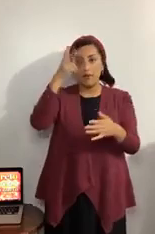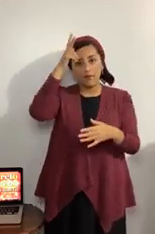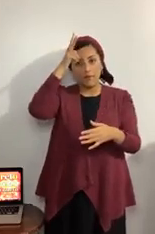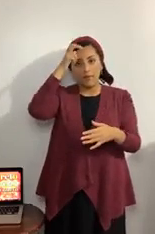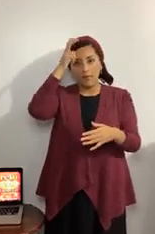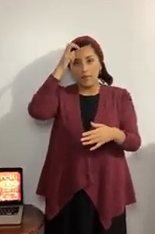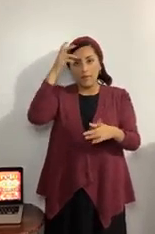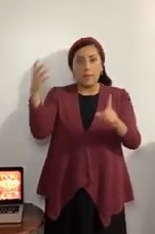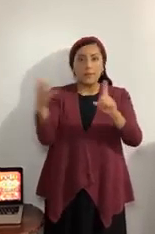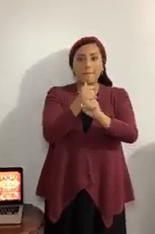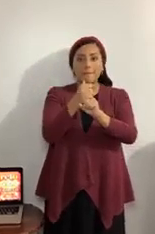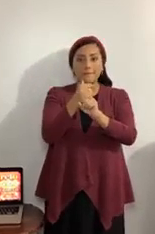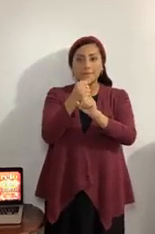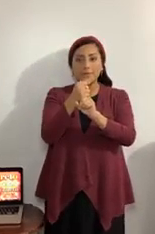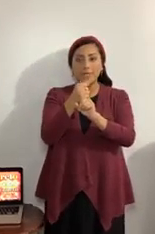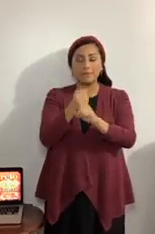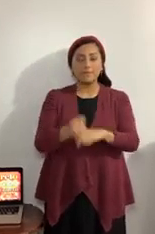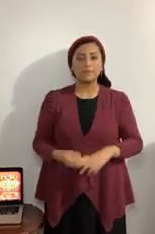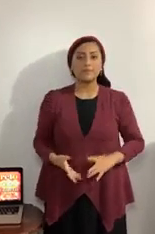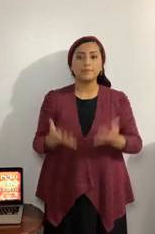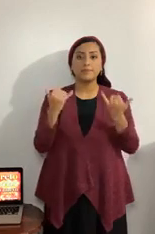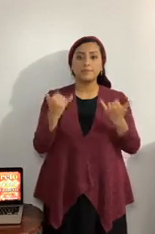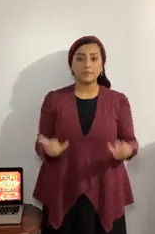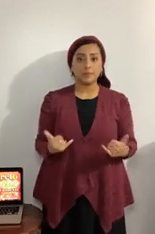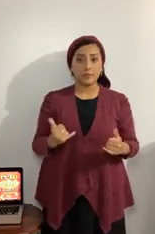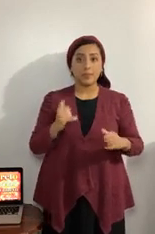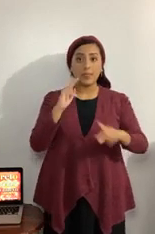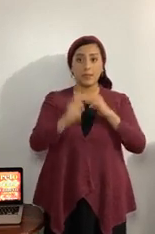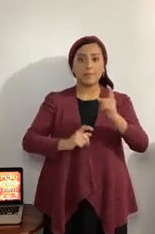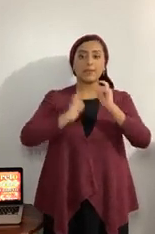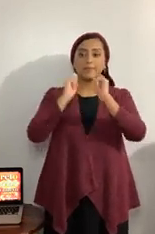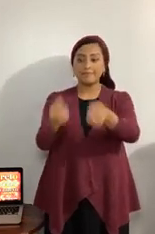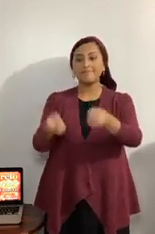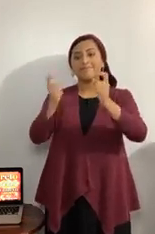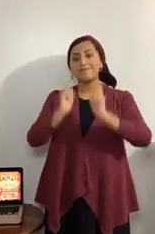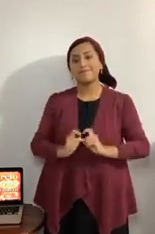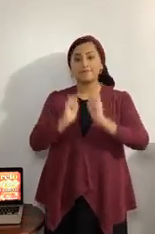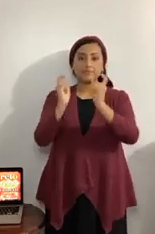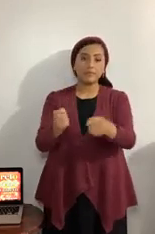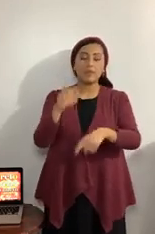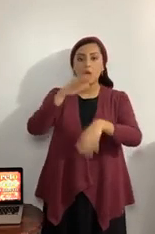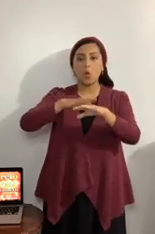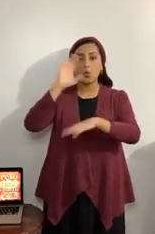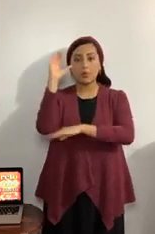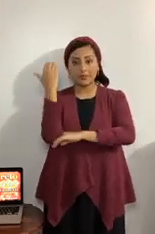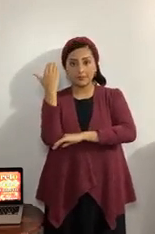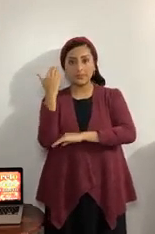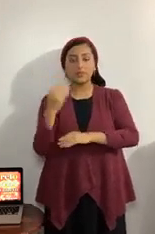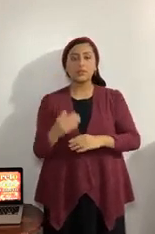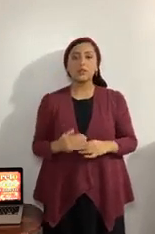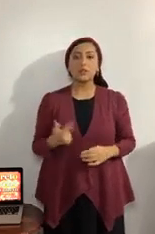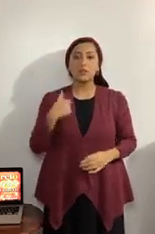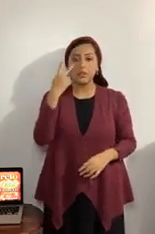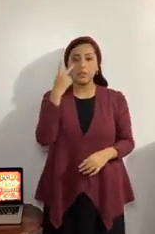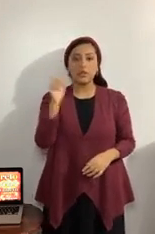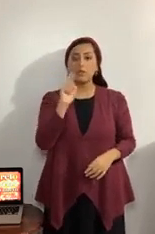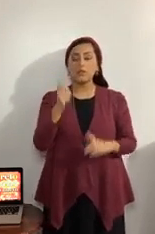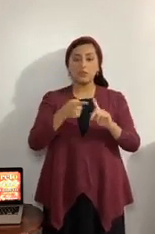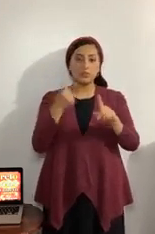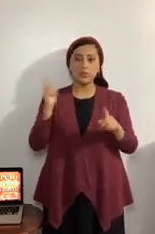redundancia. Entonces la gente se regala en esa época, y ya vimos de dónde nace todo esto, de